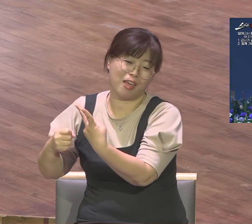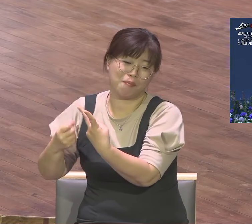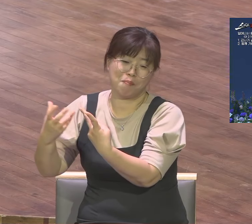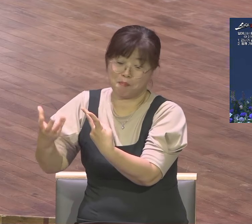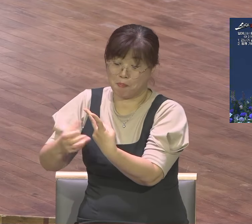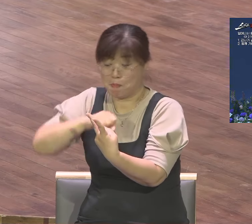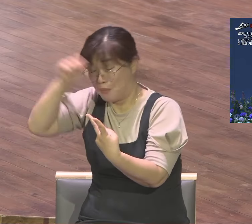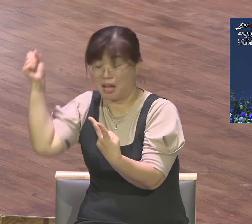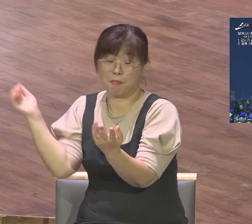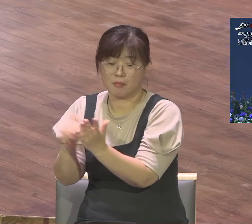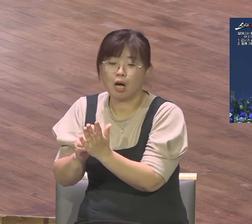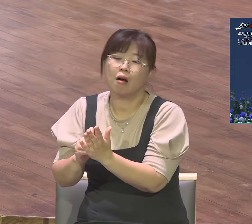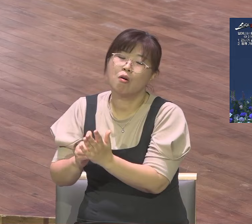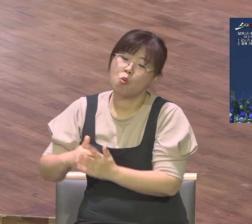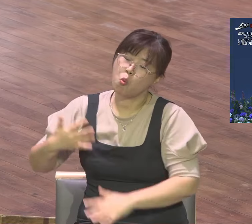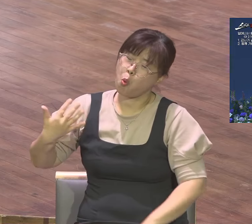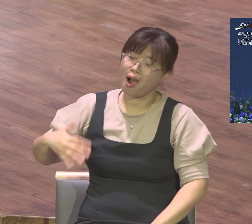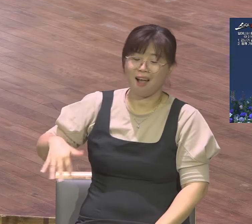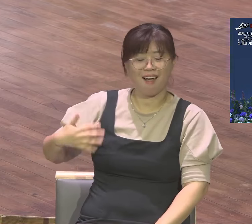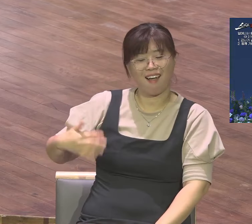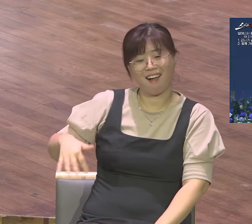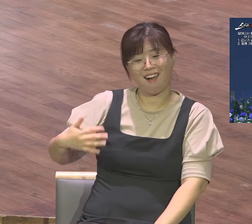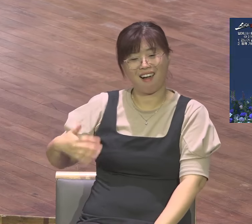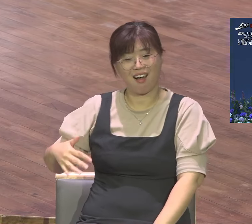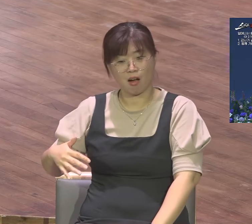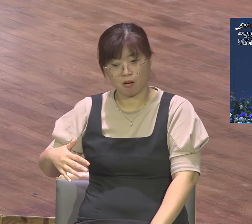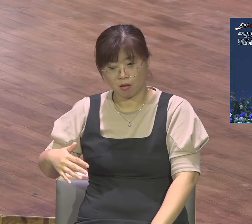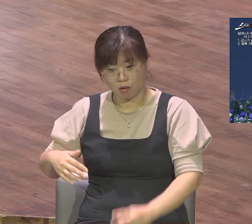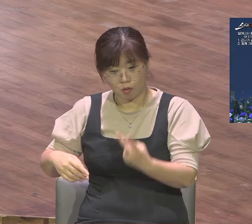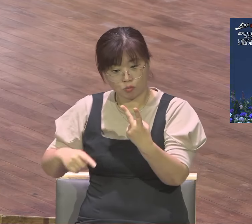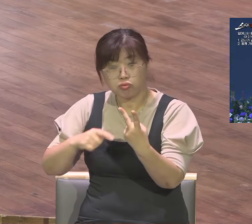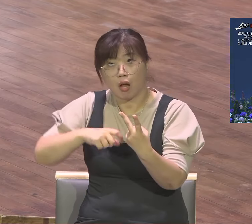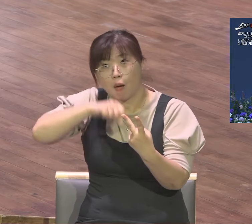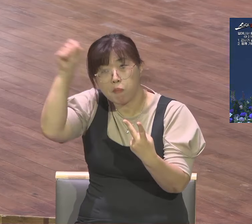새로운 분위기를 가져온 사람이 오광헌 감독이.